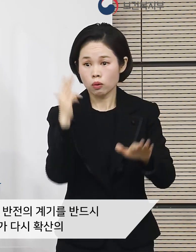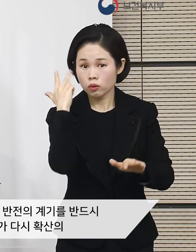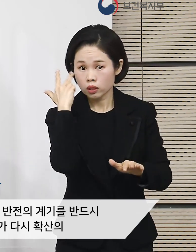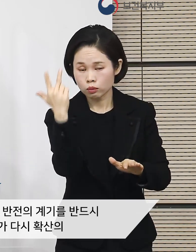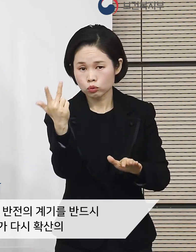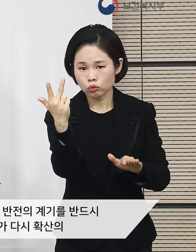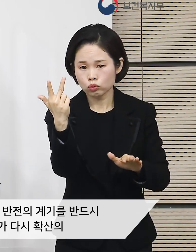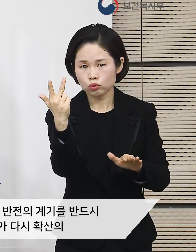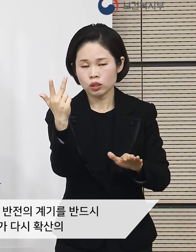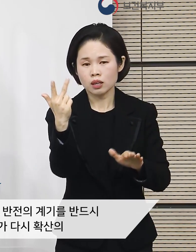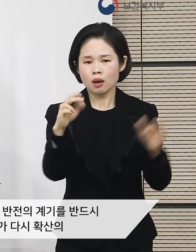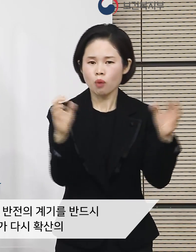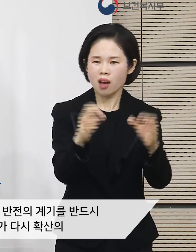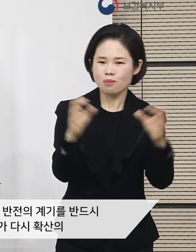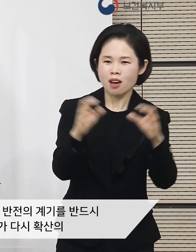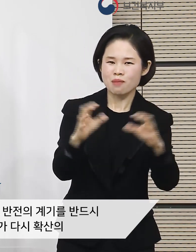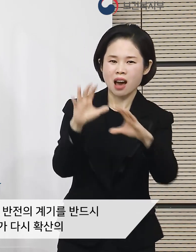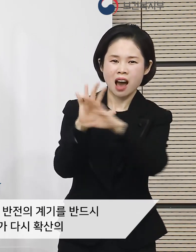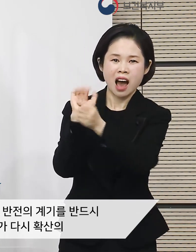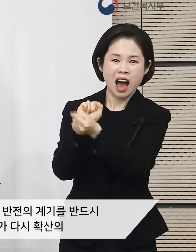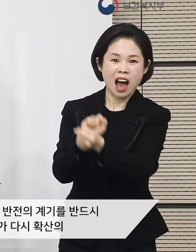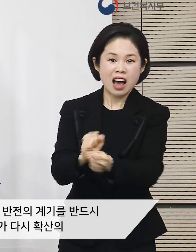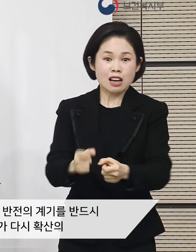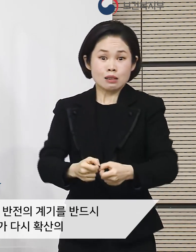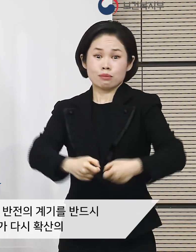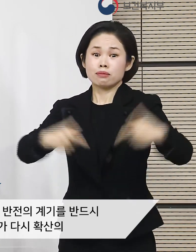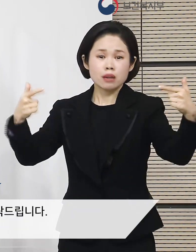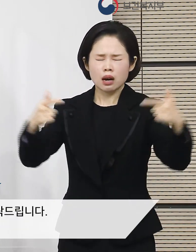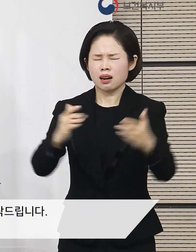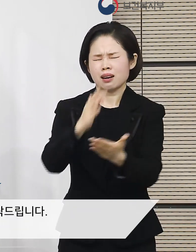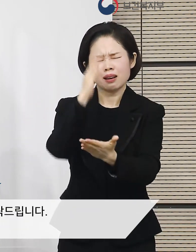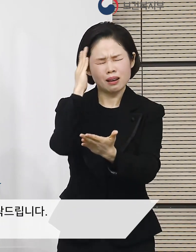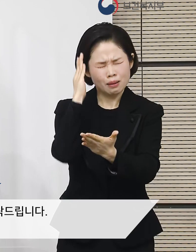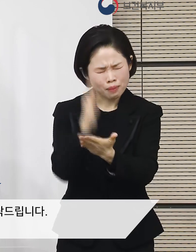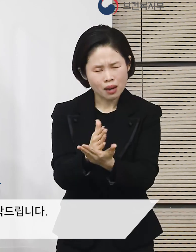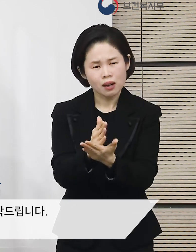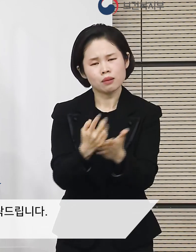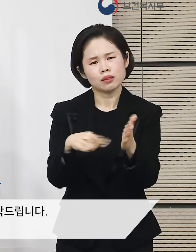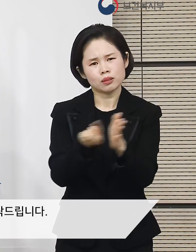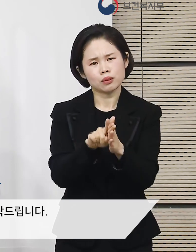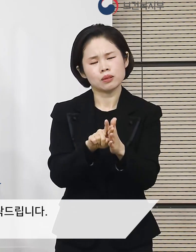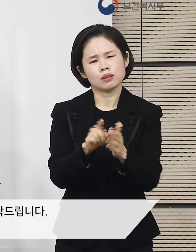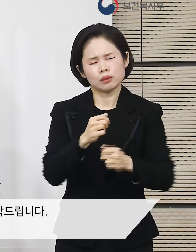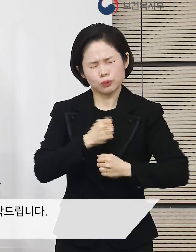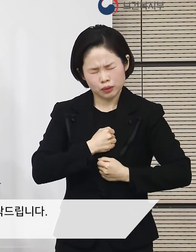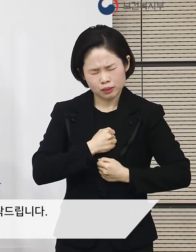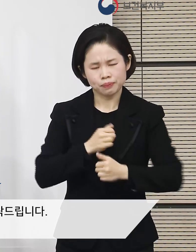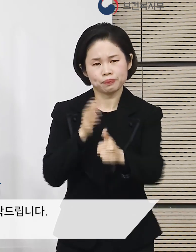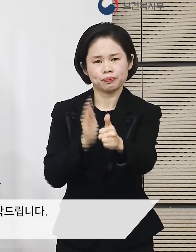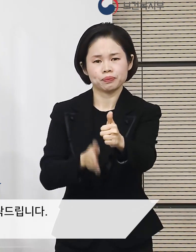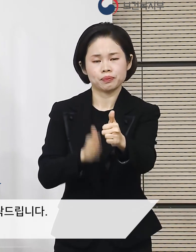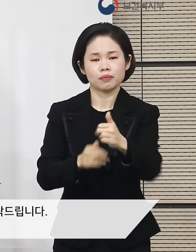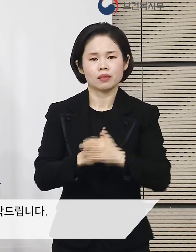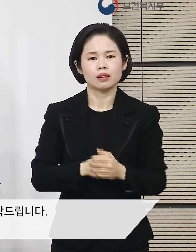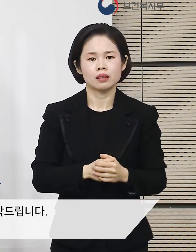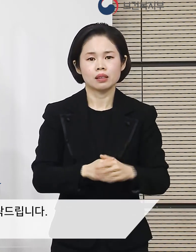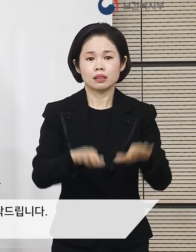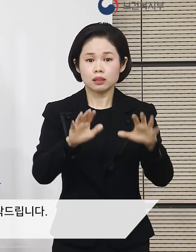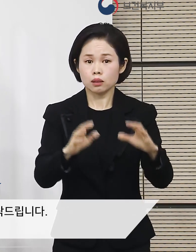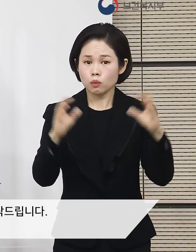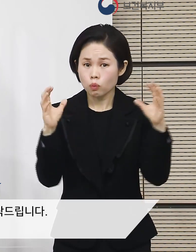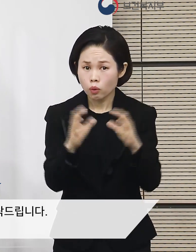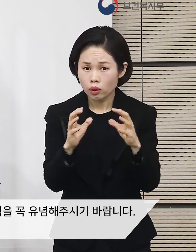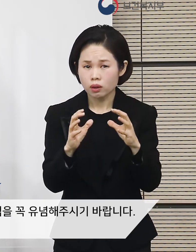이번 성탄절과 연말연시가 다시 확산의 시발점이 되지 않도록 각별히 주의해 주시기를